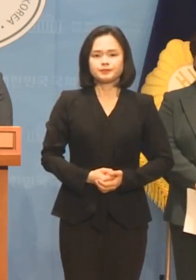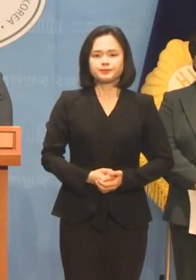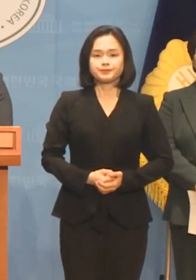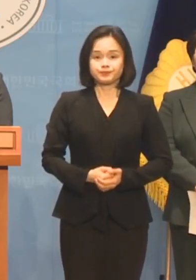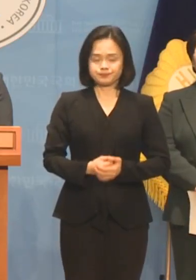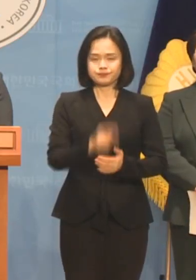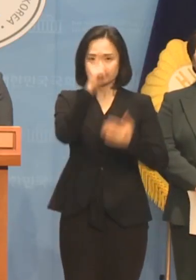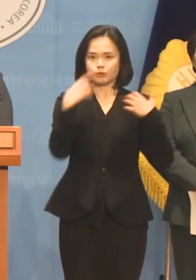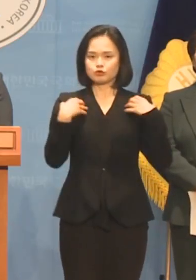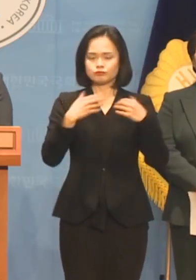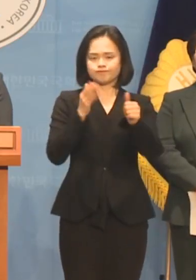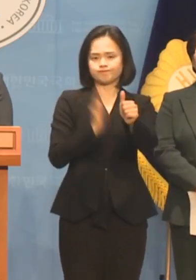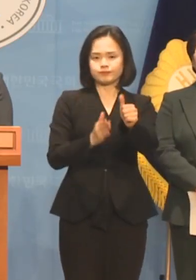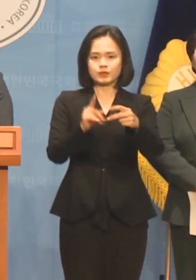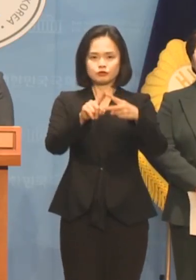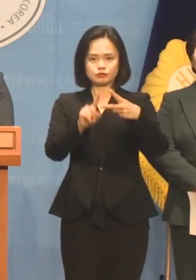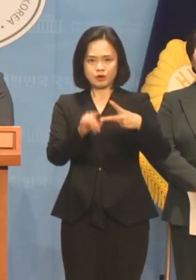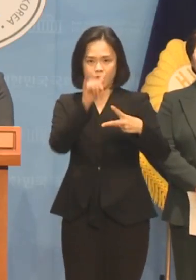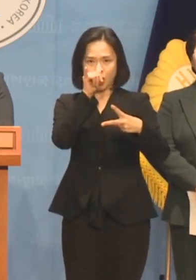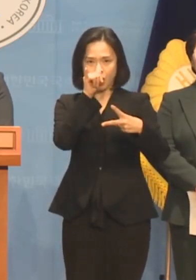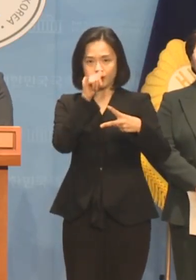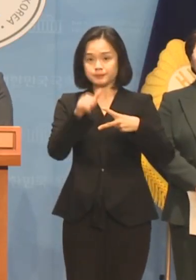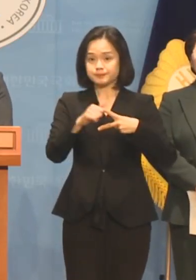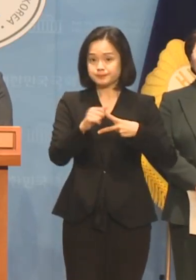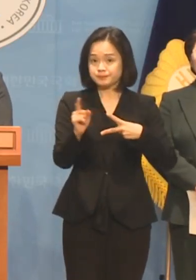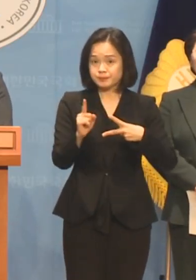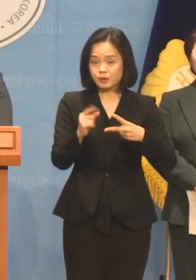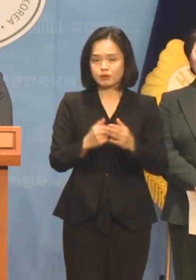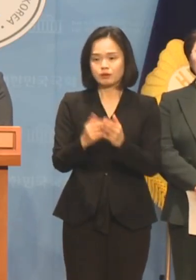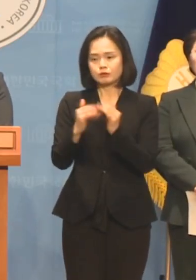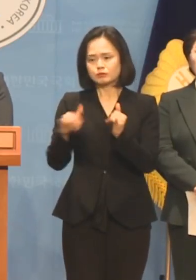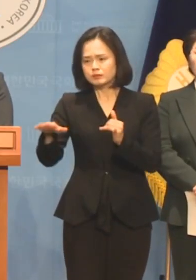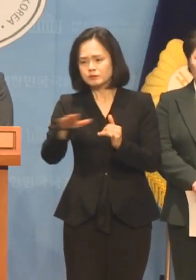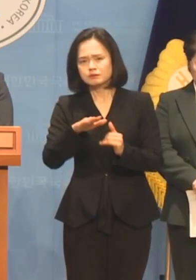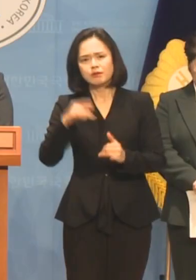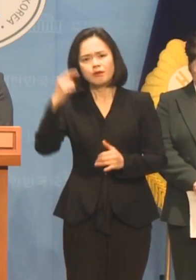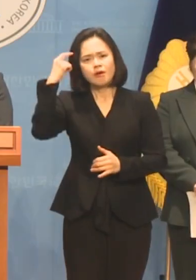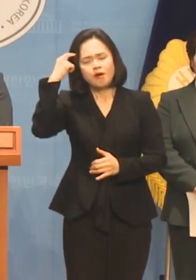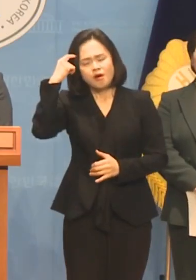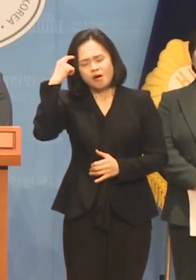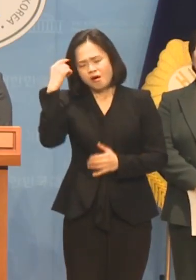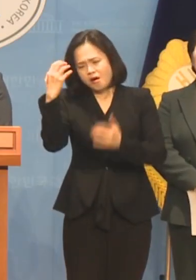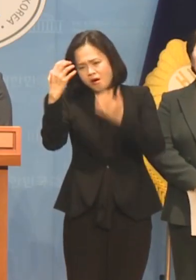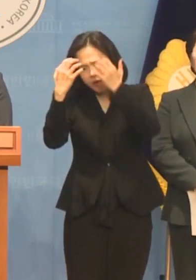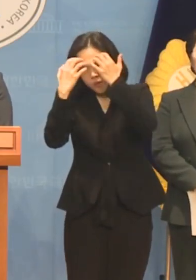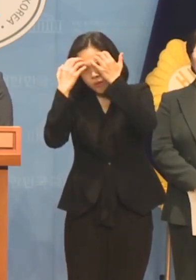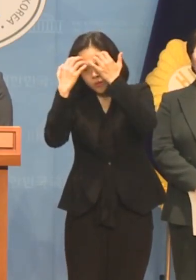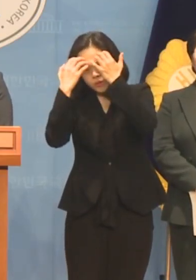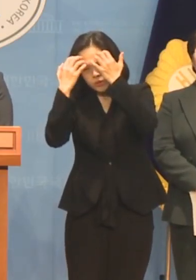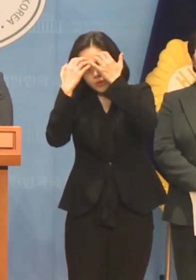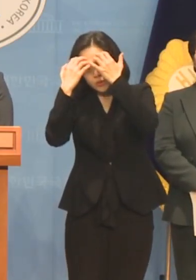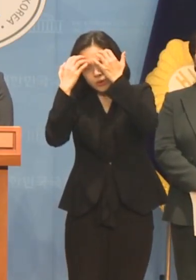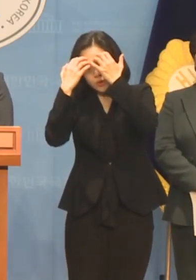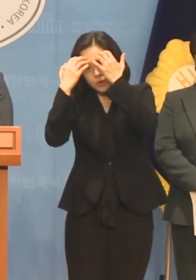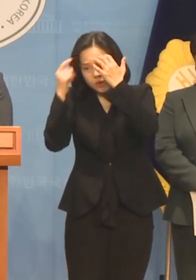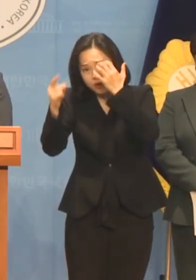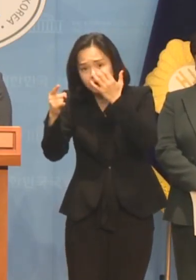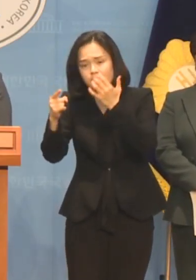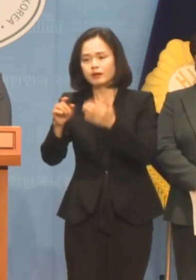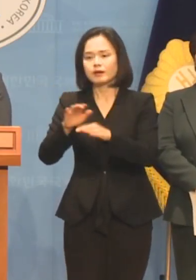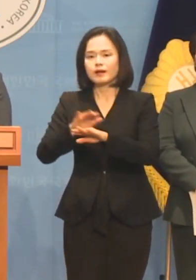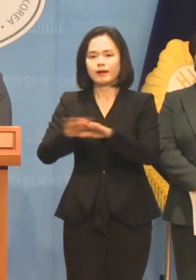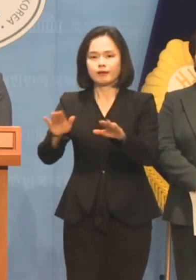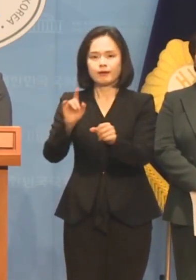촉구합니다. 첫째, 일반 국민의 정신적 고통과 트라우마 문제를 완화할 수 있도록 범부처가